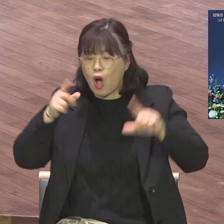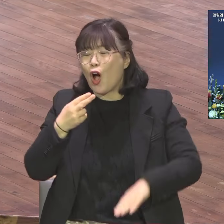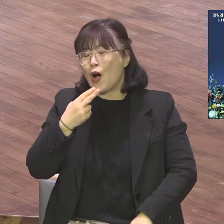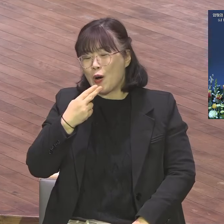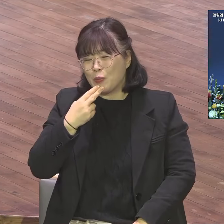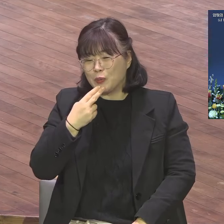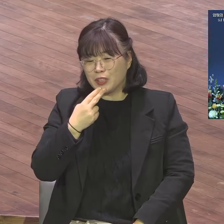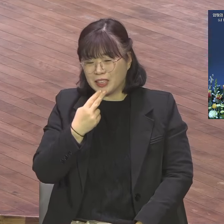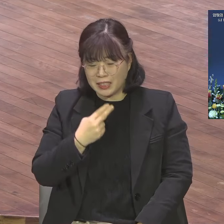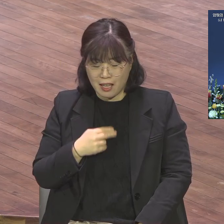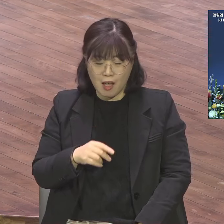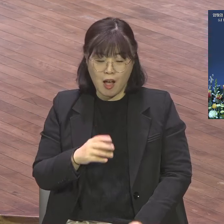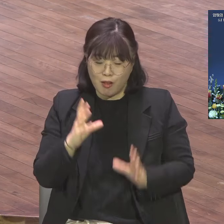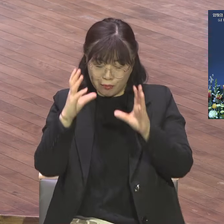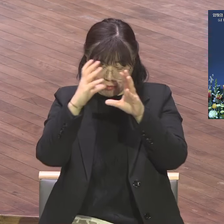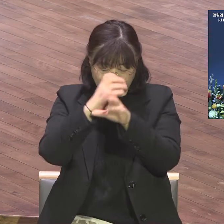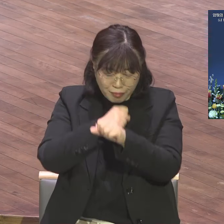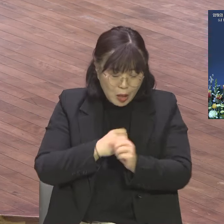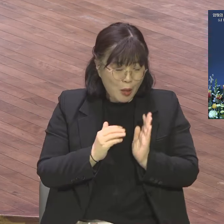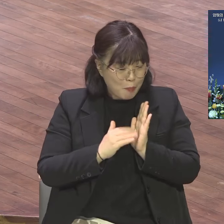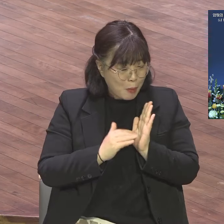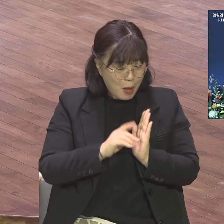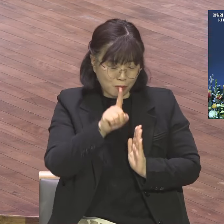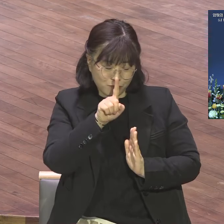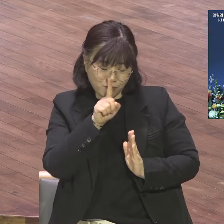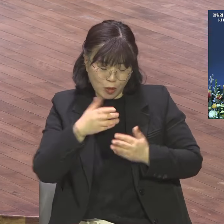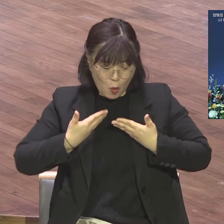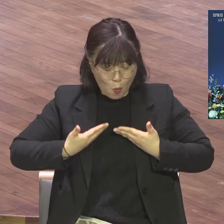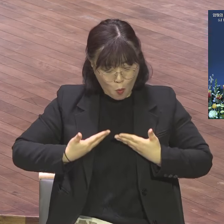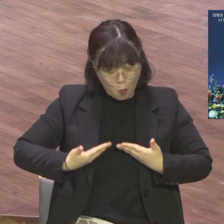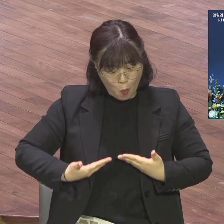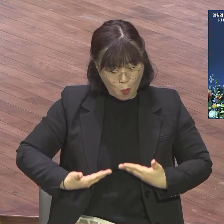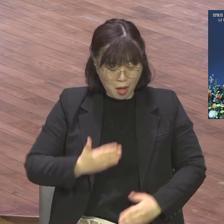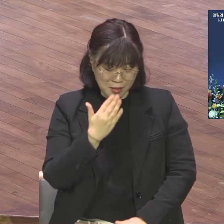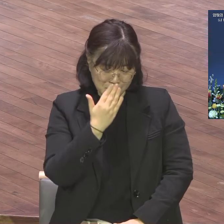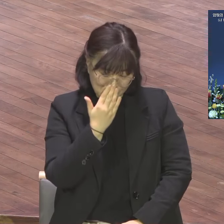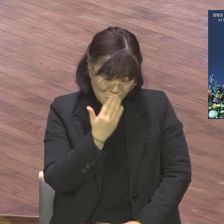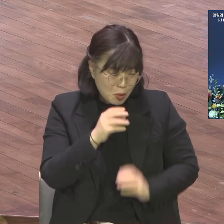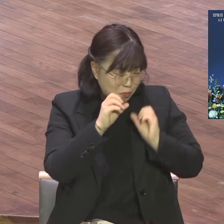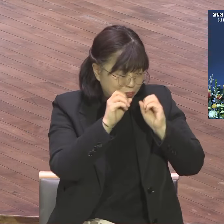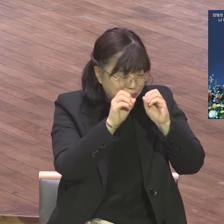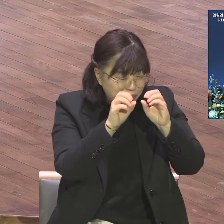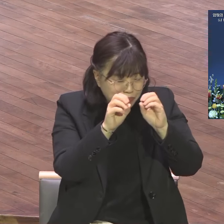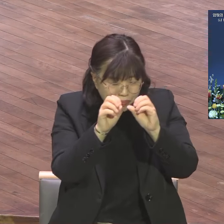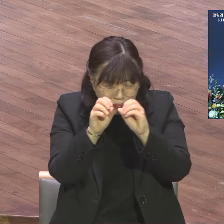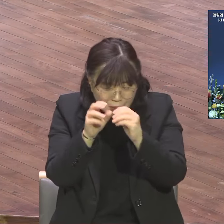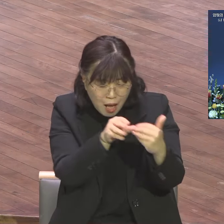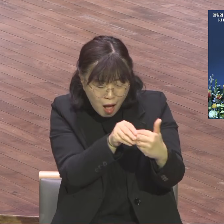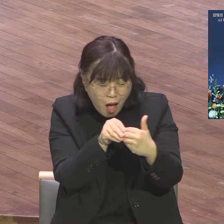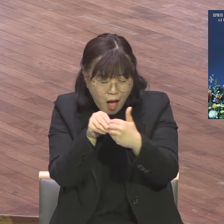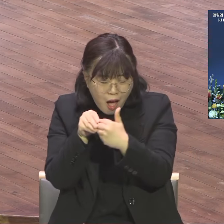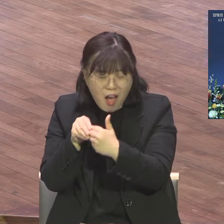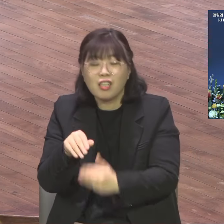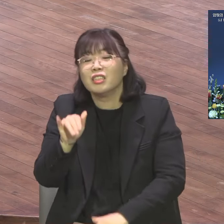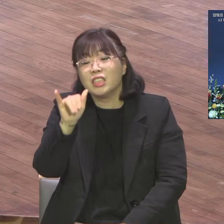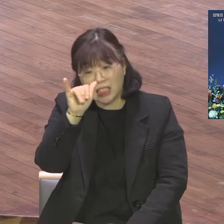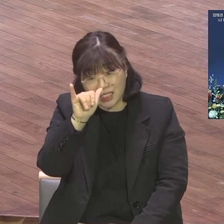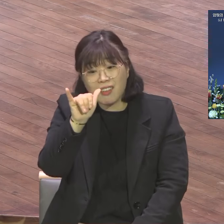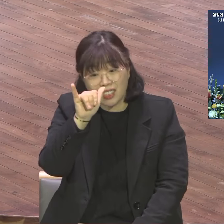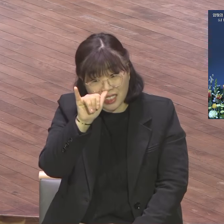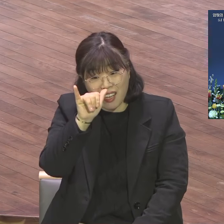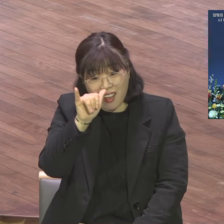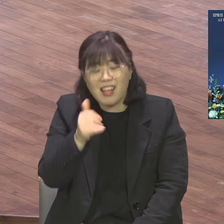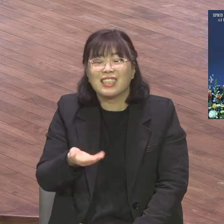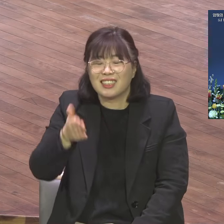혼자서 개인적으로 전도한 숫자가 3.1조 전도하고 그 비슷해요. 그 비슷할 정도로 막 그런 말 없이 전담도 많이